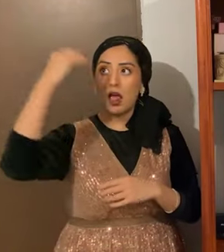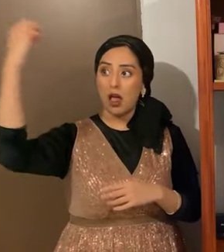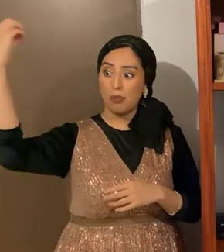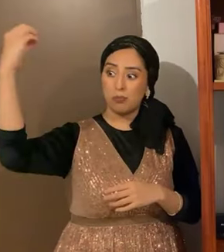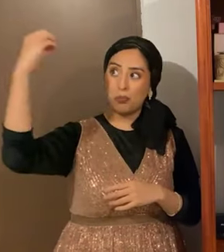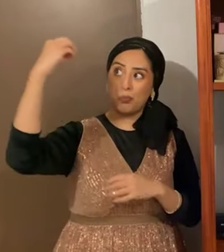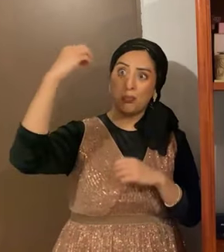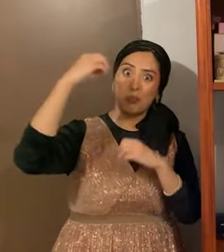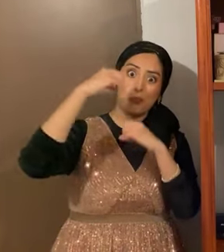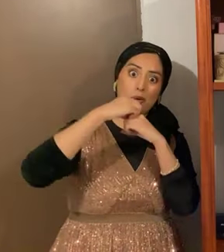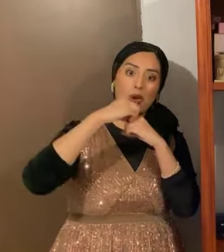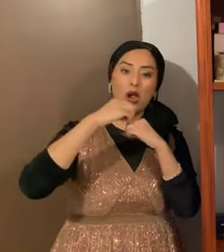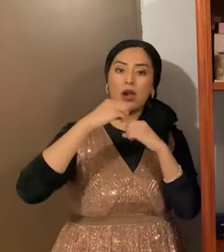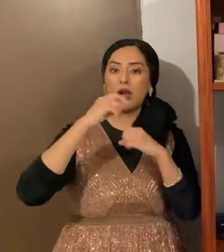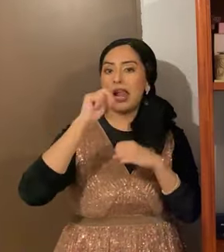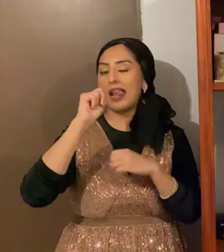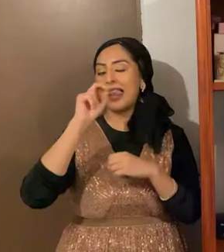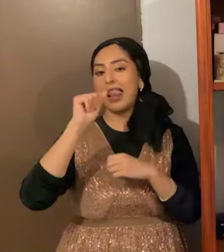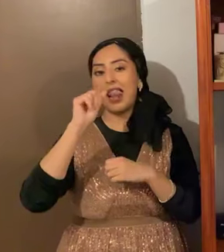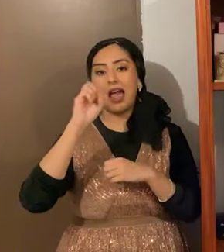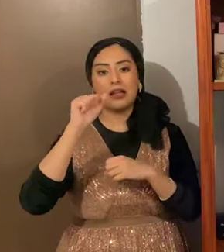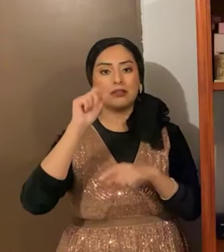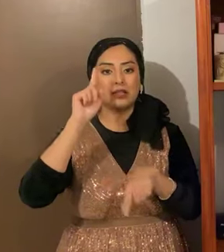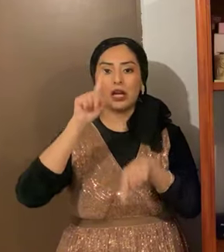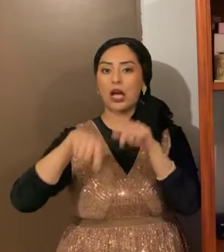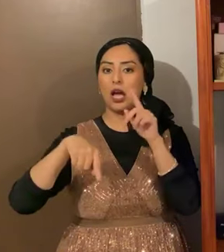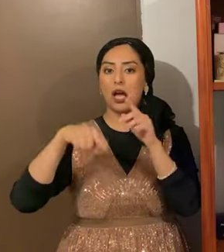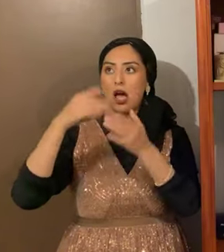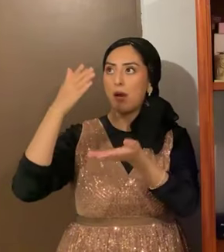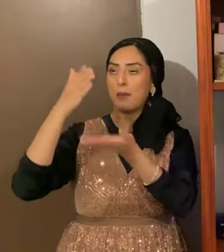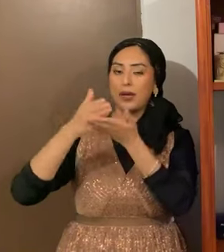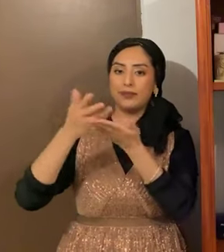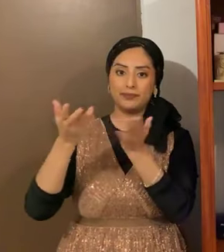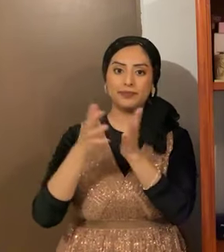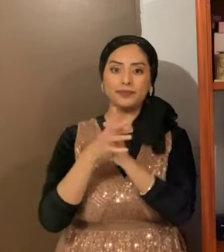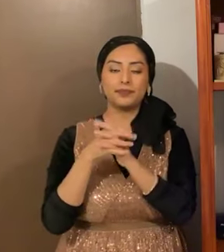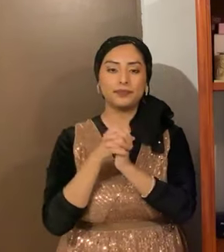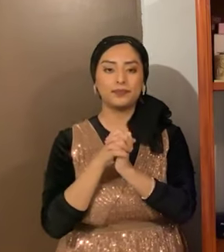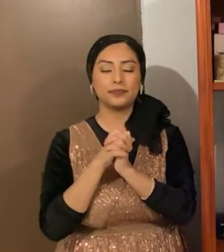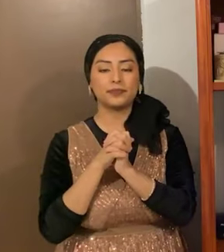¿Deberíamos preocuparnos? Bueno, ellos están alegando y por todos lados que en